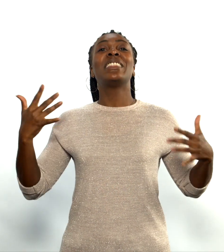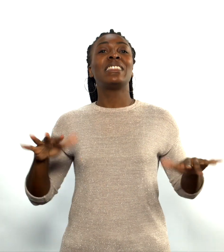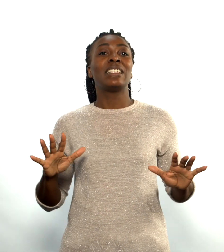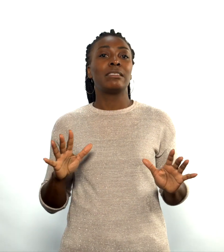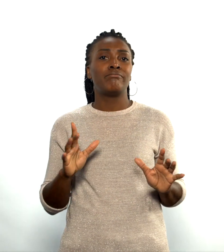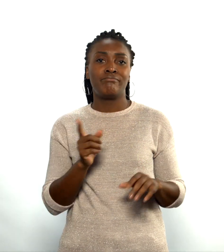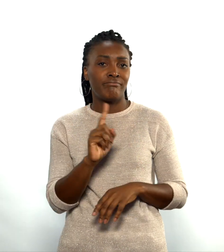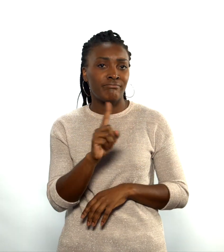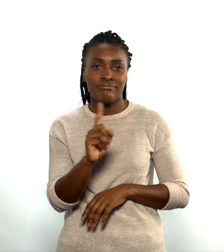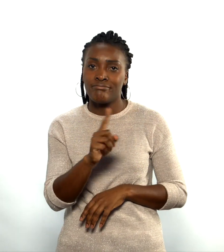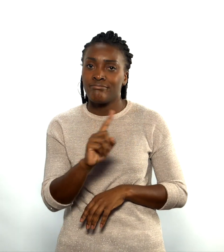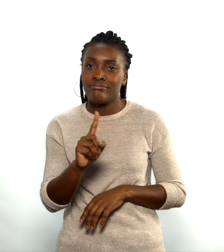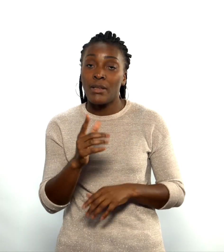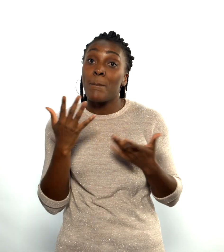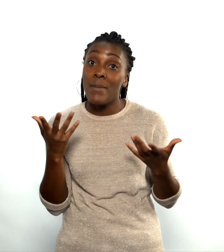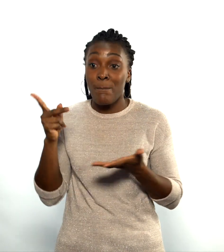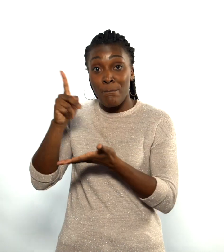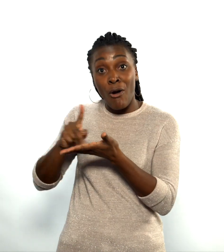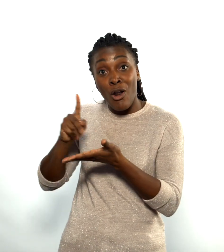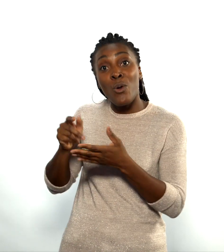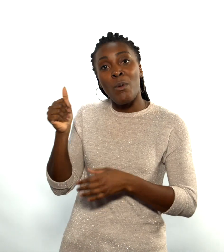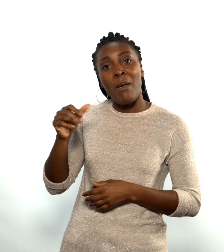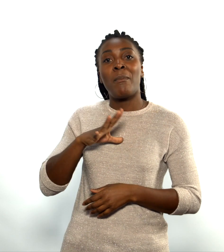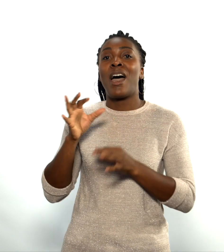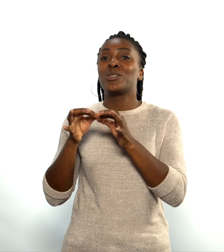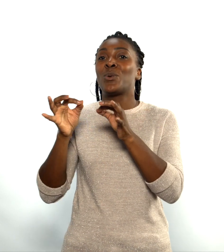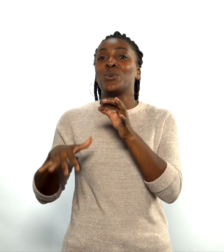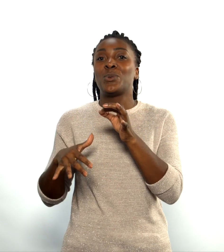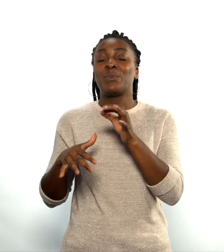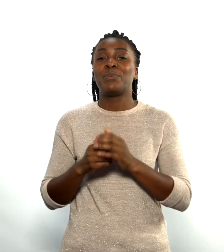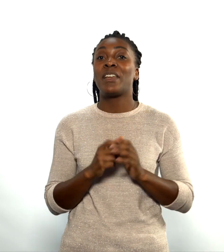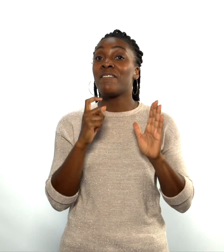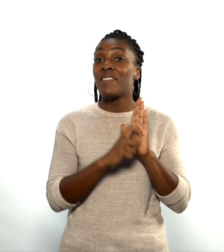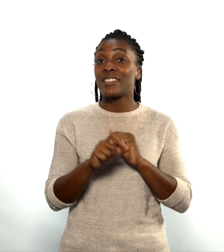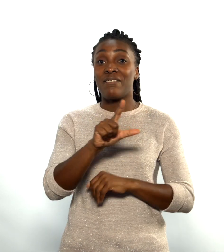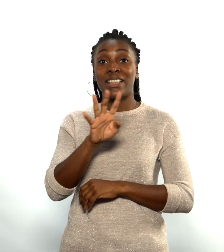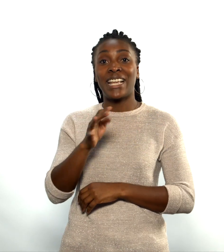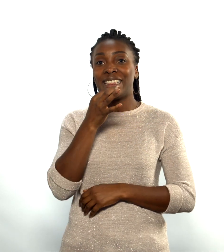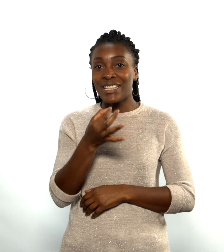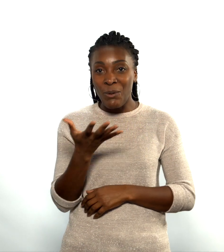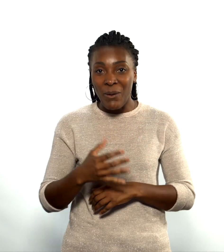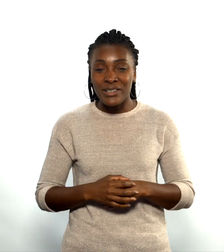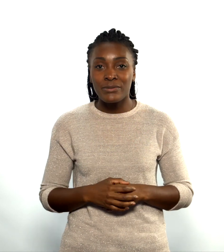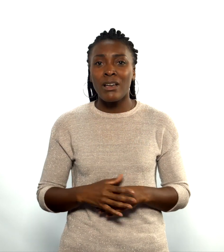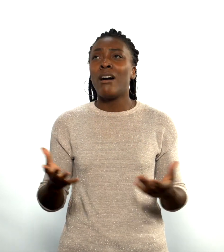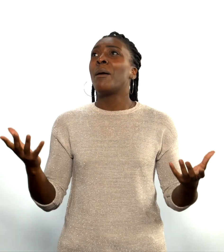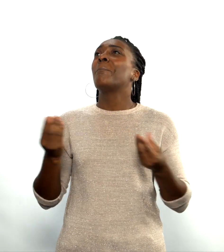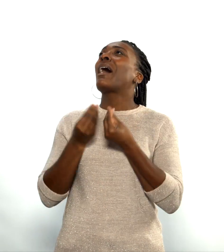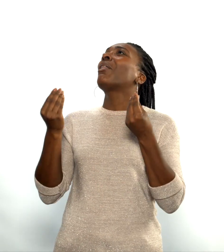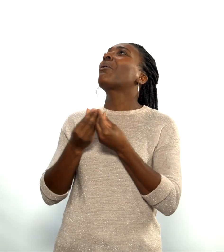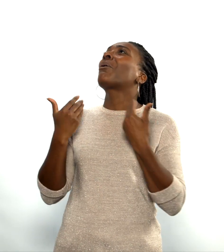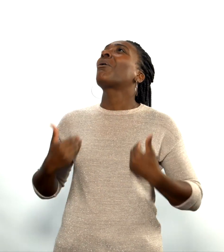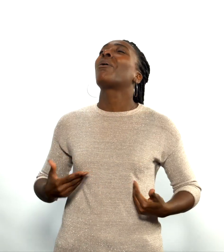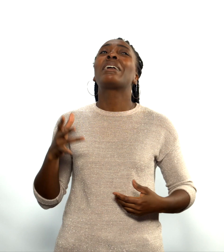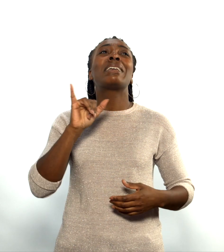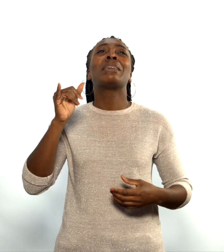vieille nature. Mais face à ce constat, Paul nous donne aussi la solution. Au verset 24, il s'écrit « Malheureux que je